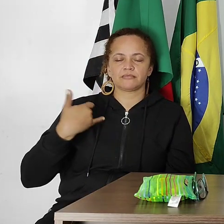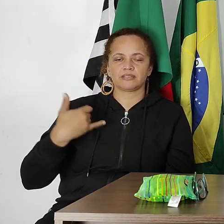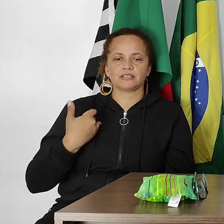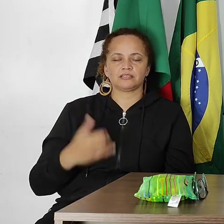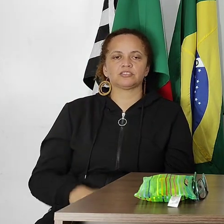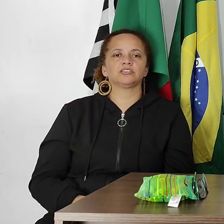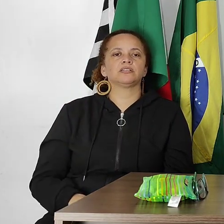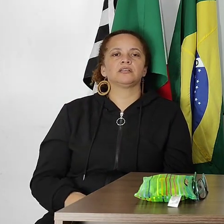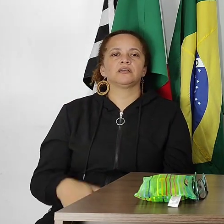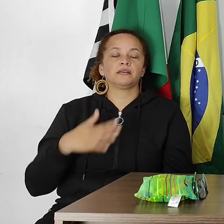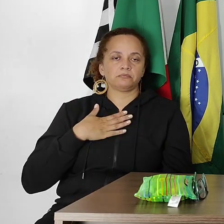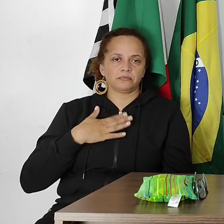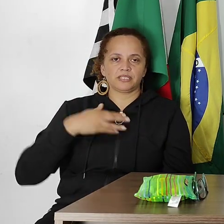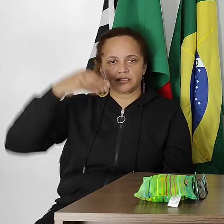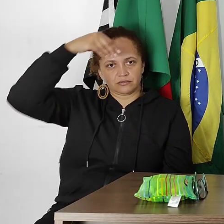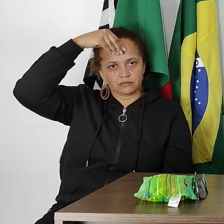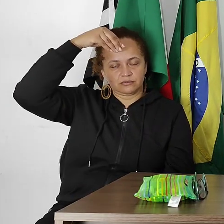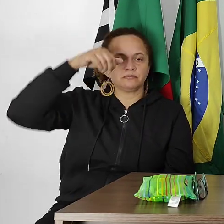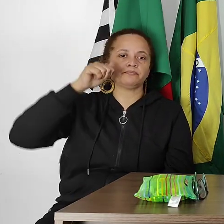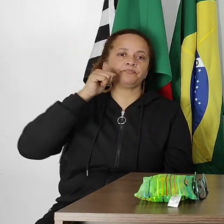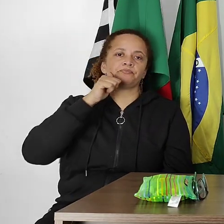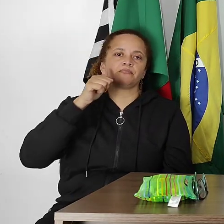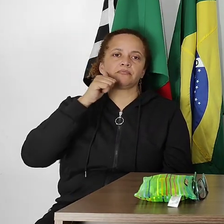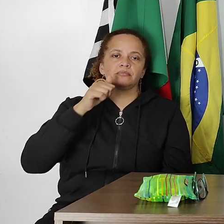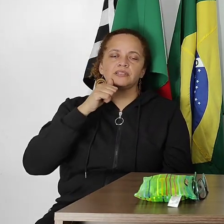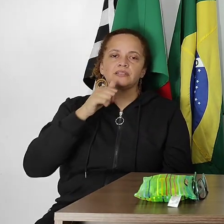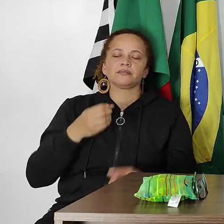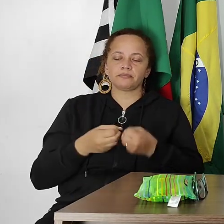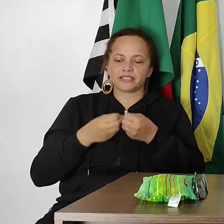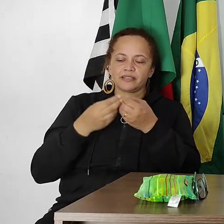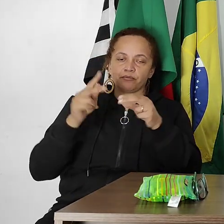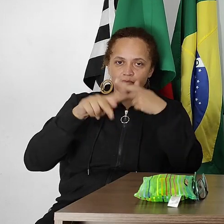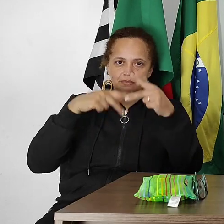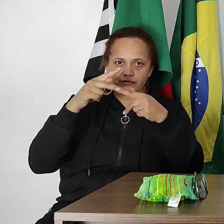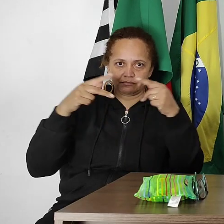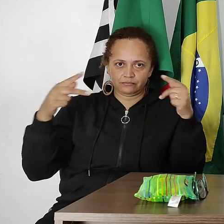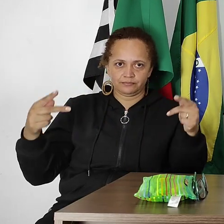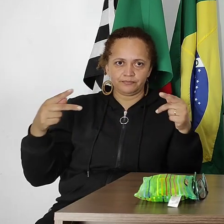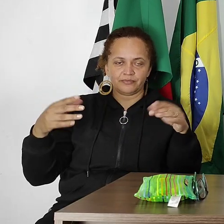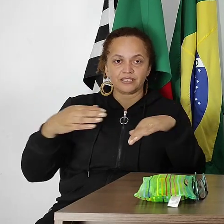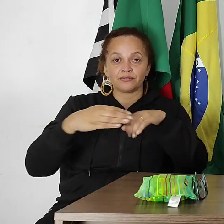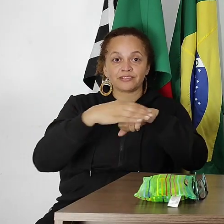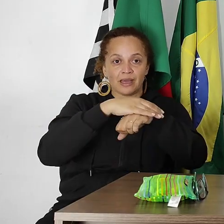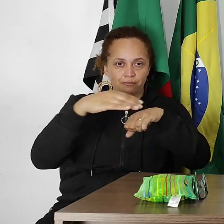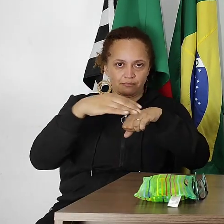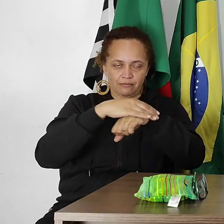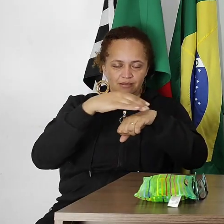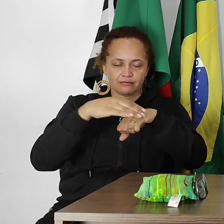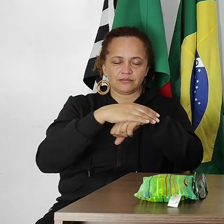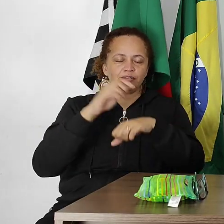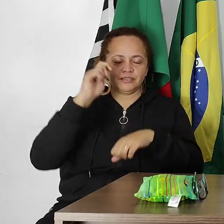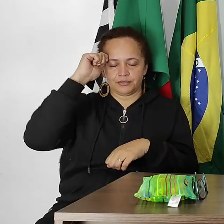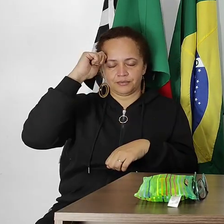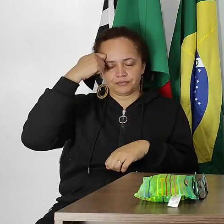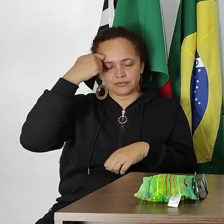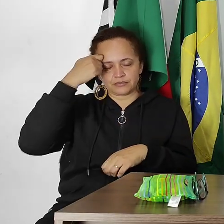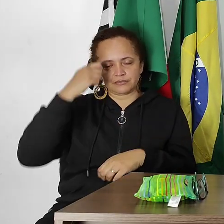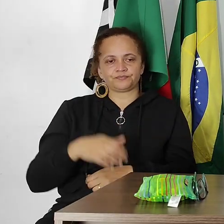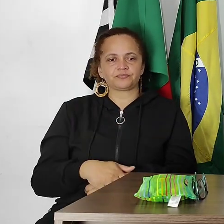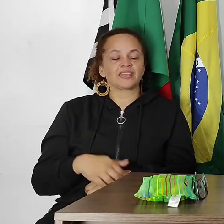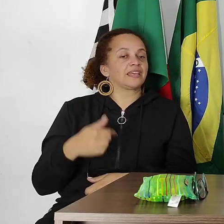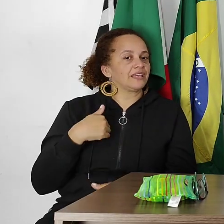sapato preto de presente. Eu nem sabia que era meu aniversário. Ela levou um sapato preto. Naquele dia